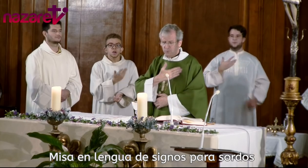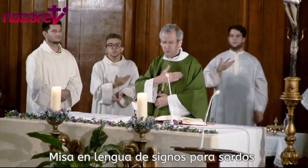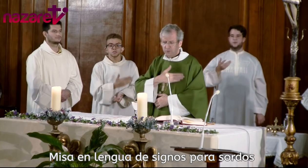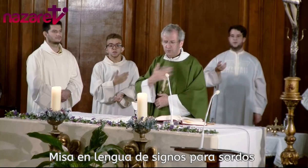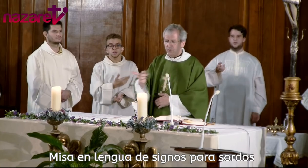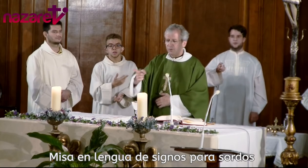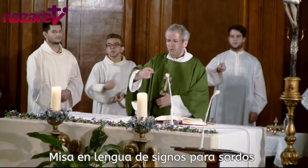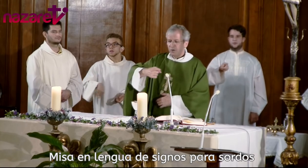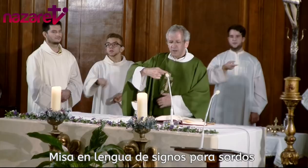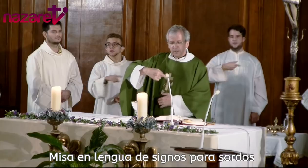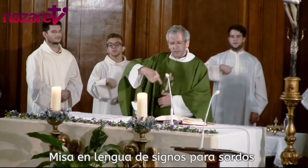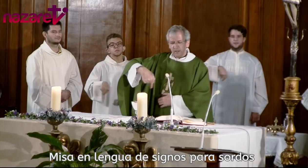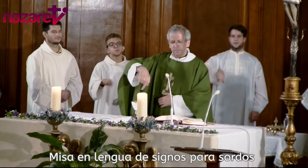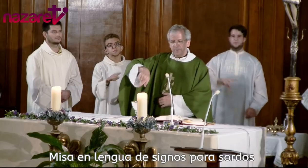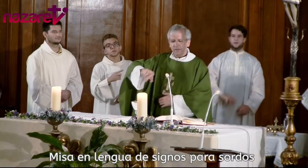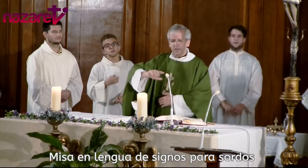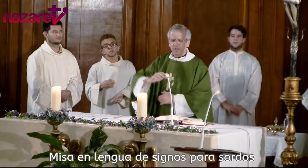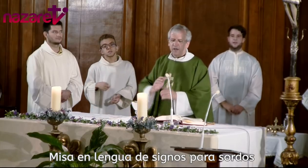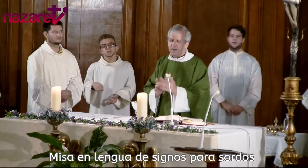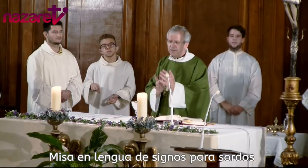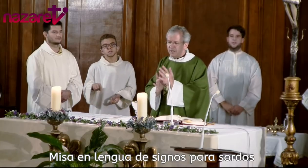mundo, ten piedad de